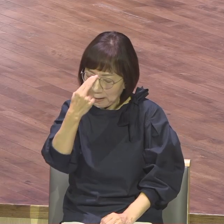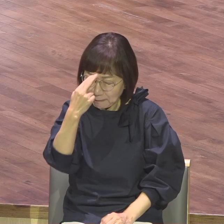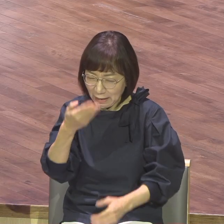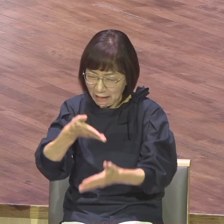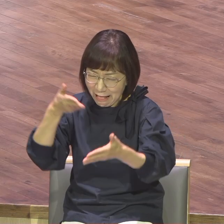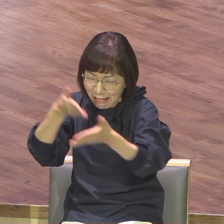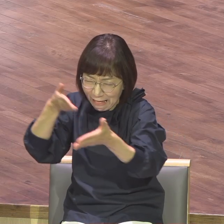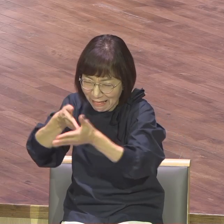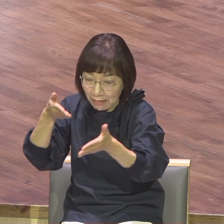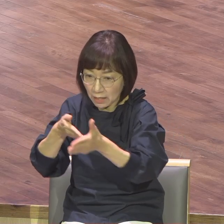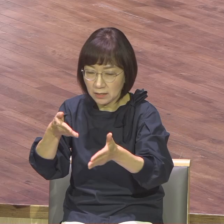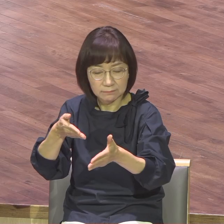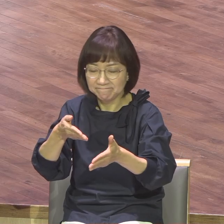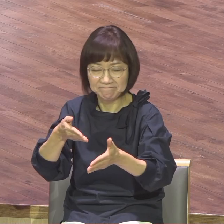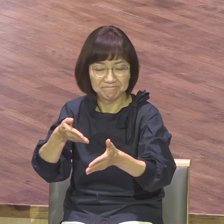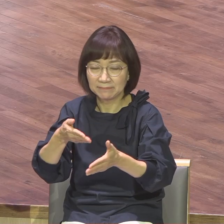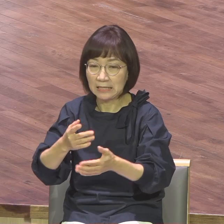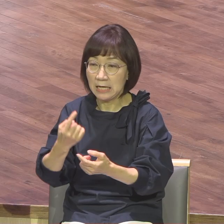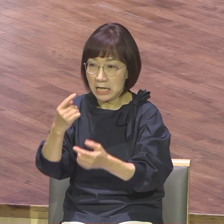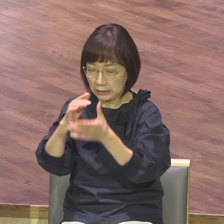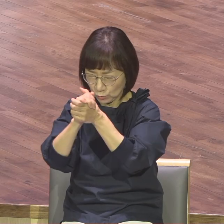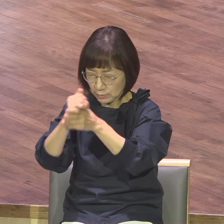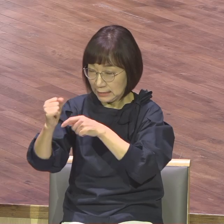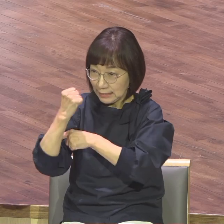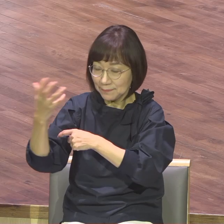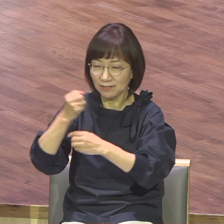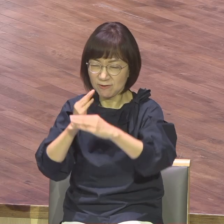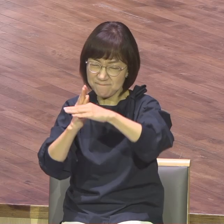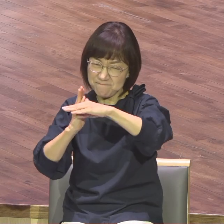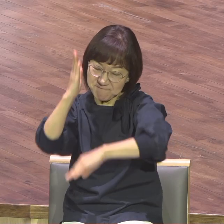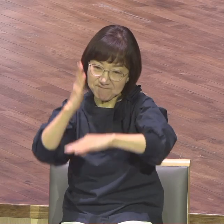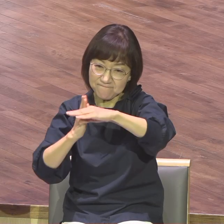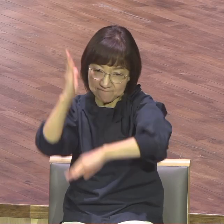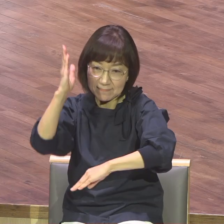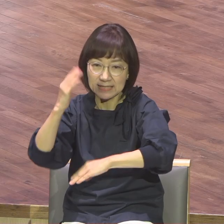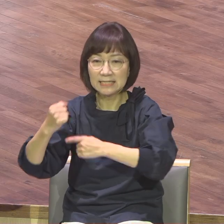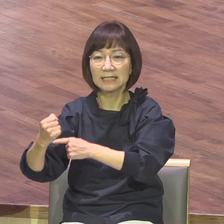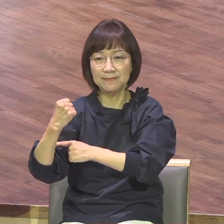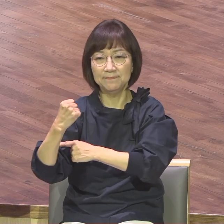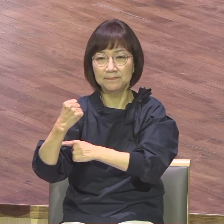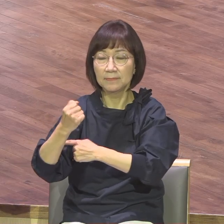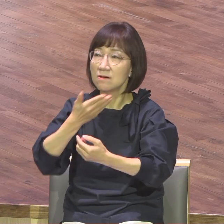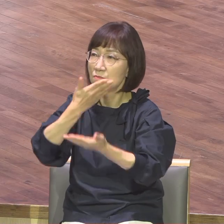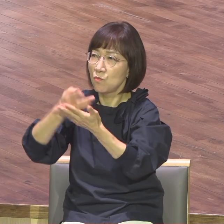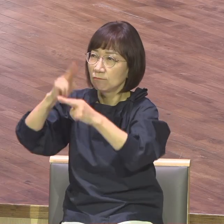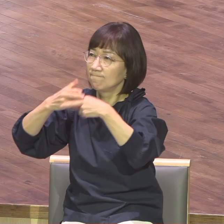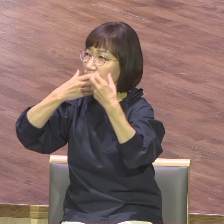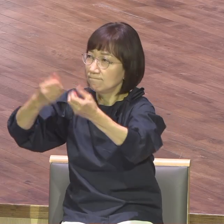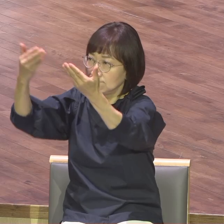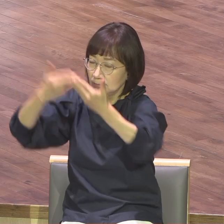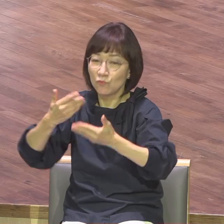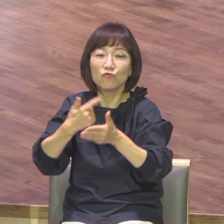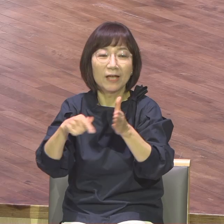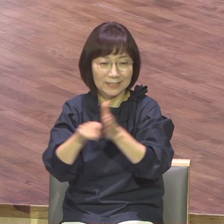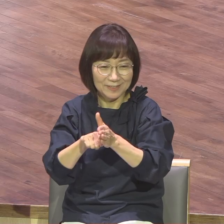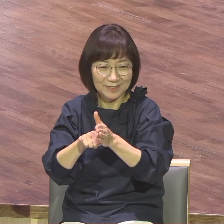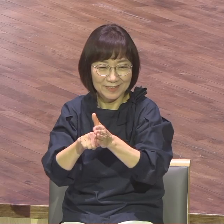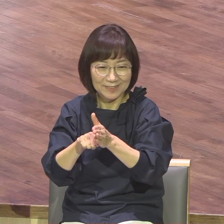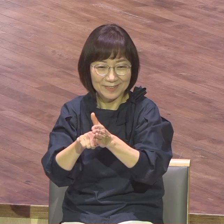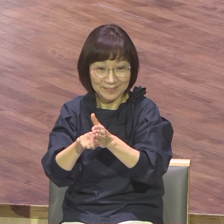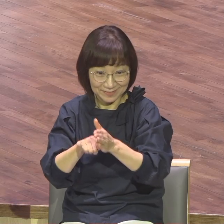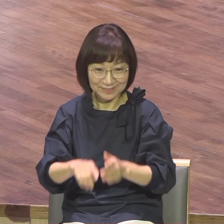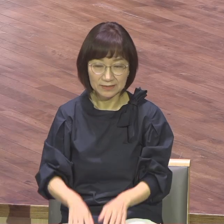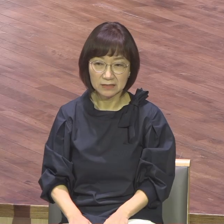하나님의 보좌의 축복을 누리기 위해서. 그거 비밀이에요. 나는 못해. 나 머리가 나빠. 나 힘이 없어. 나 빼기 없어.